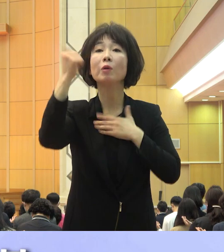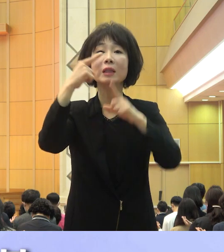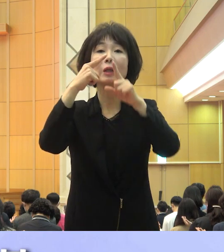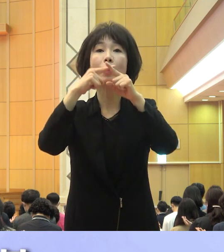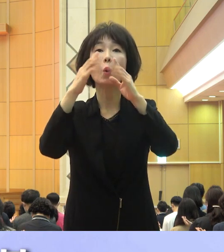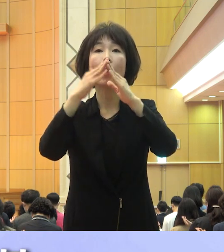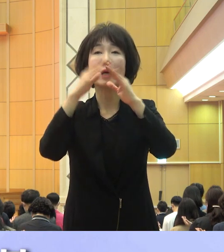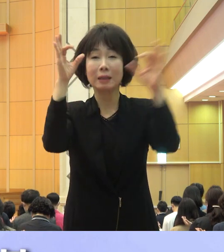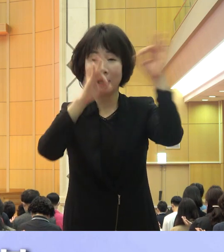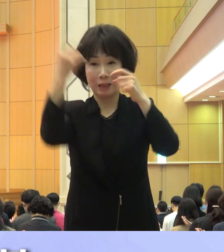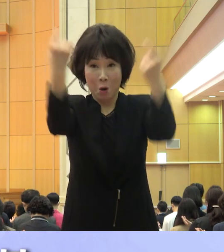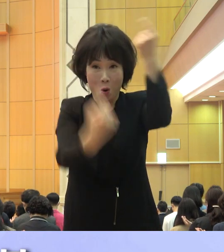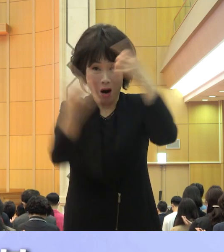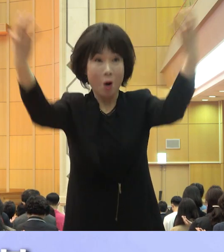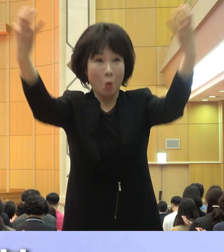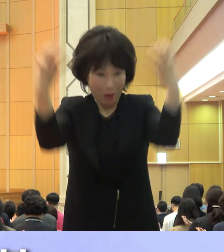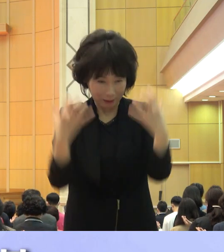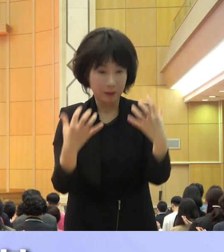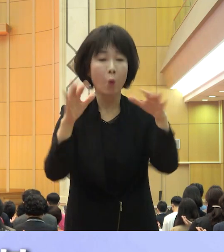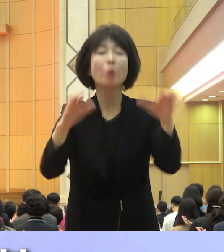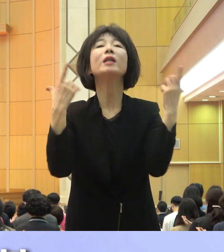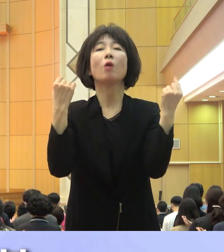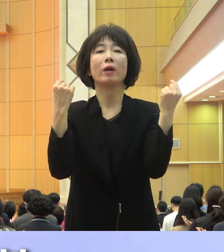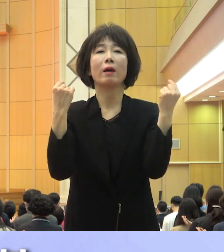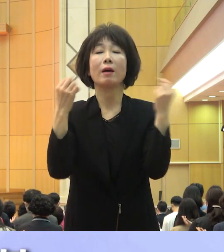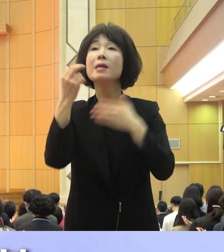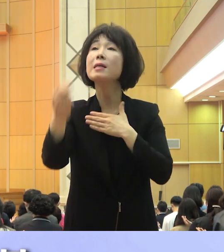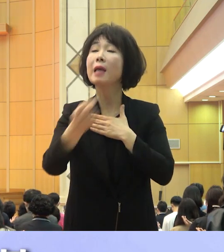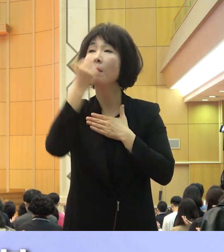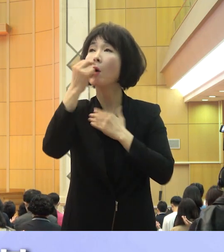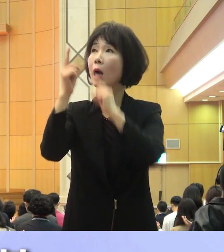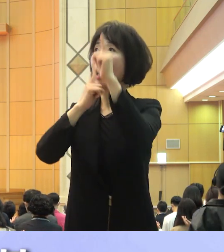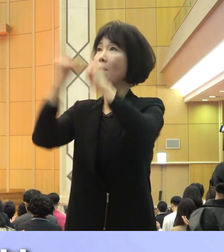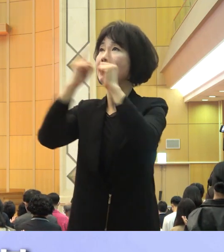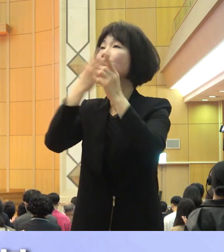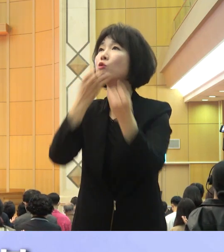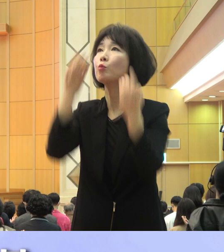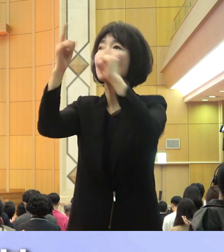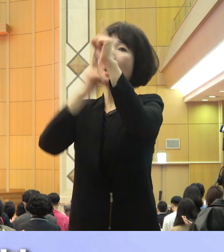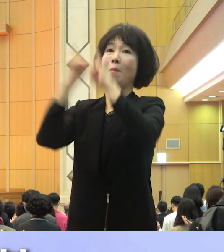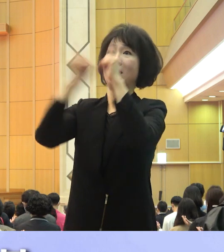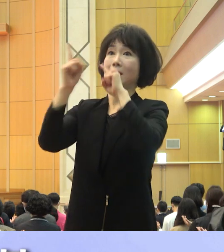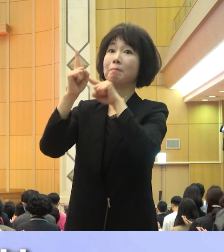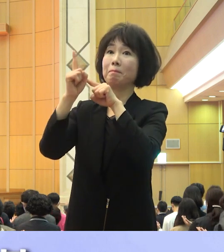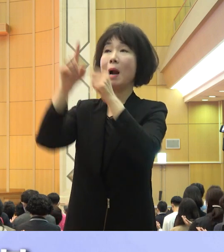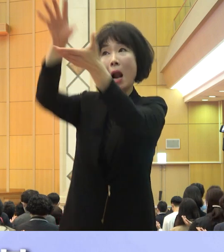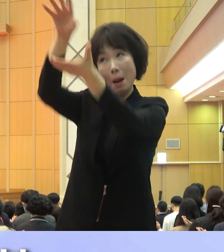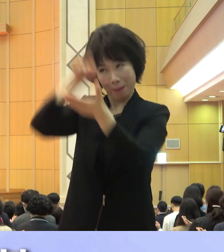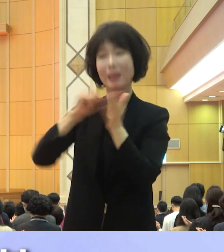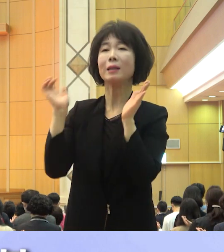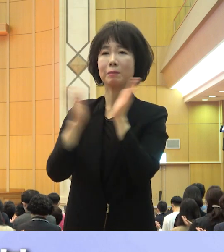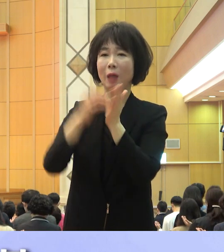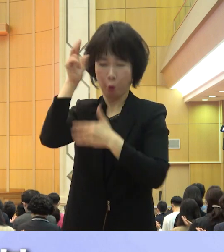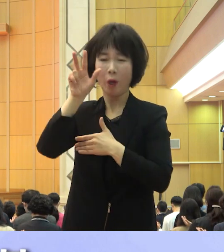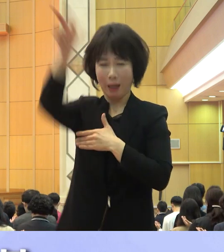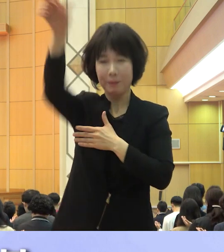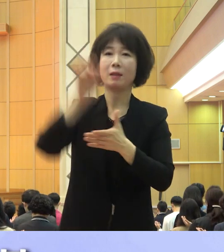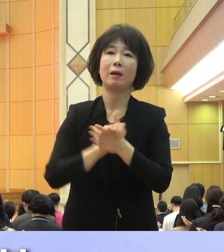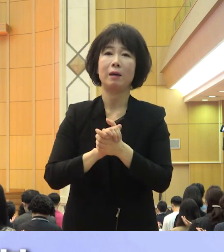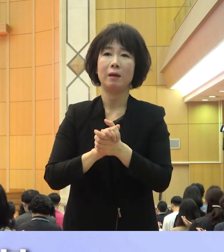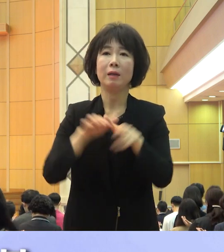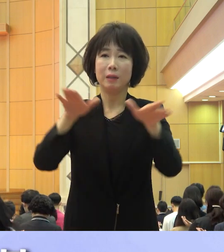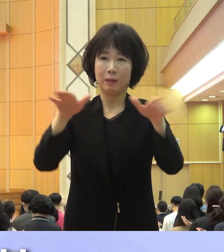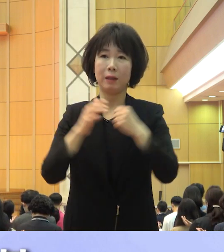앞에 나와서 이렇게 생명의 말씀, 축복의 말씀을 받아 가지고